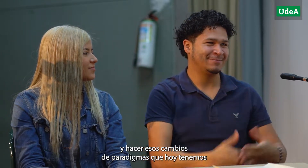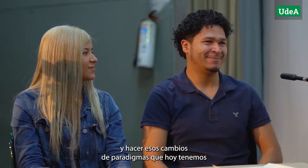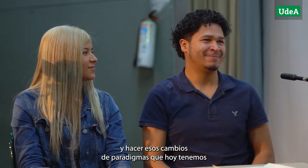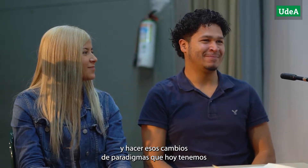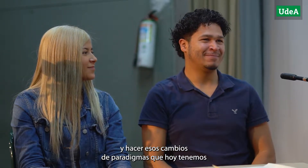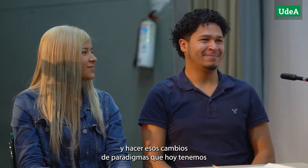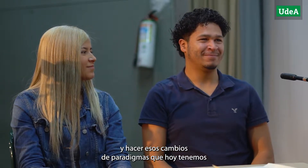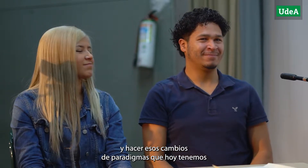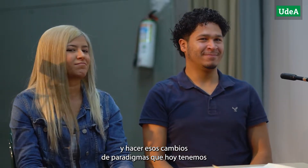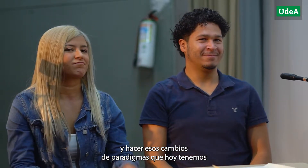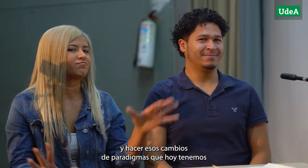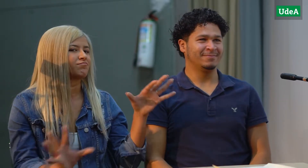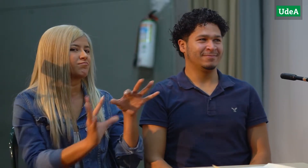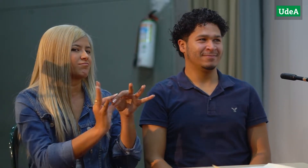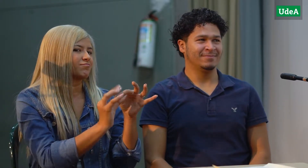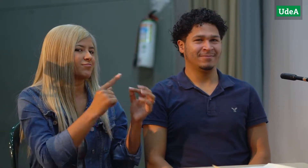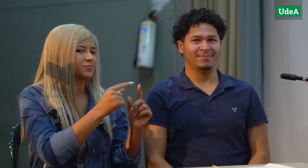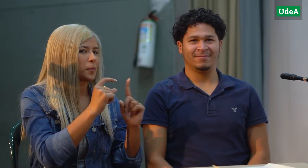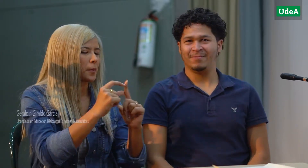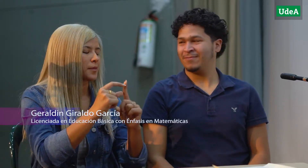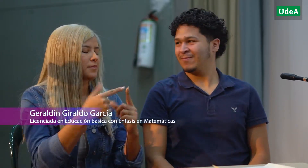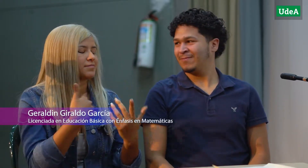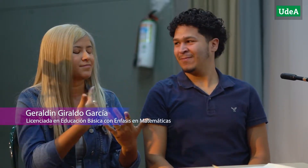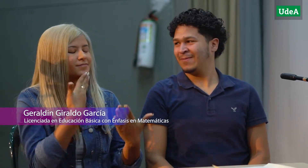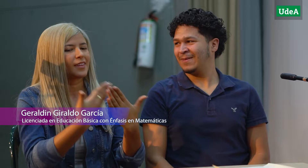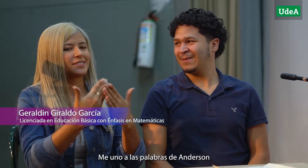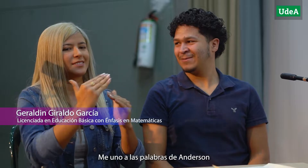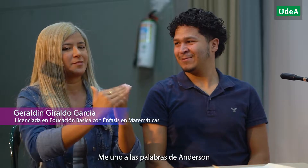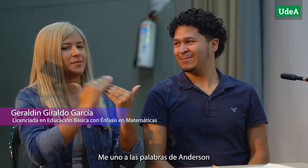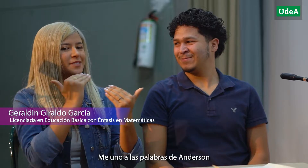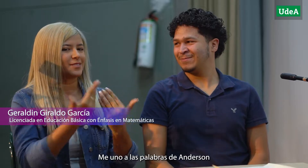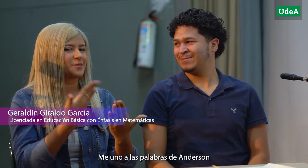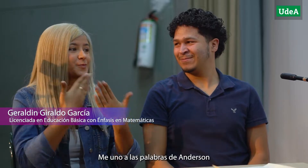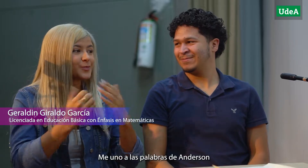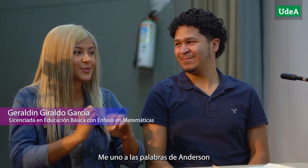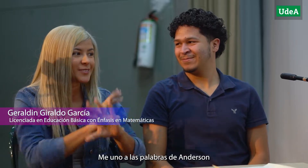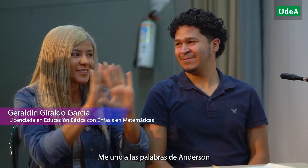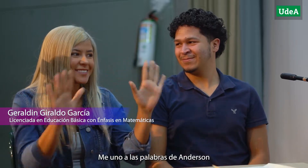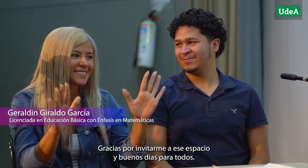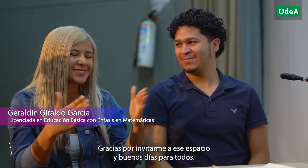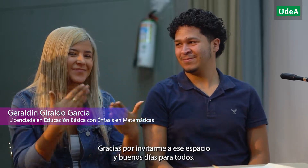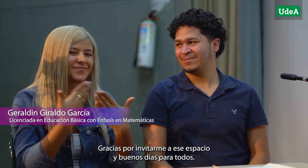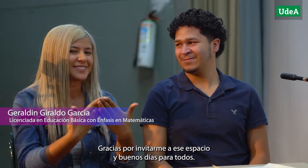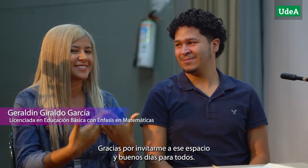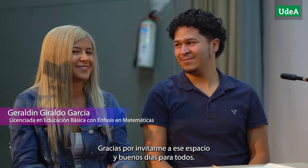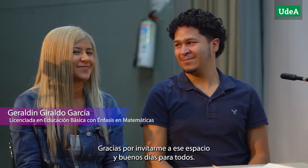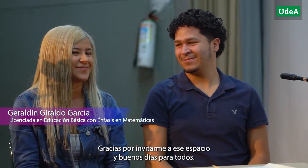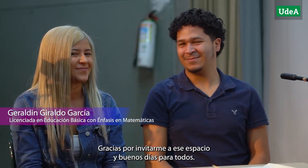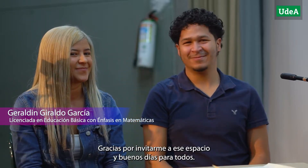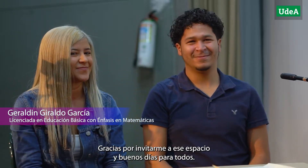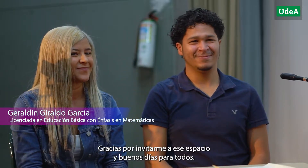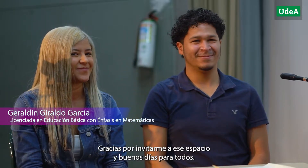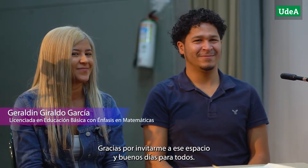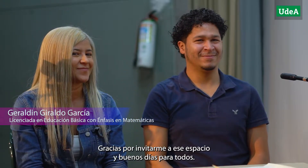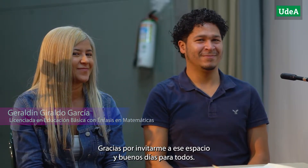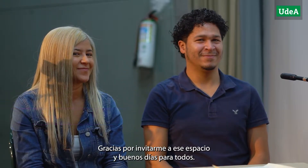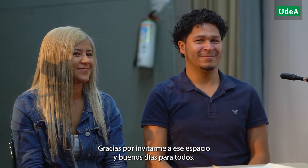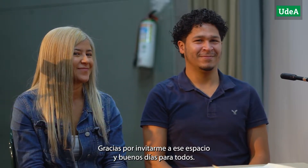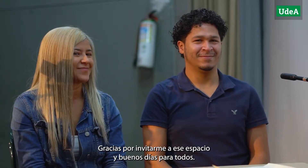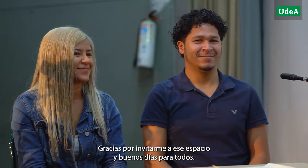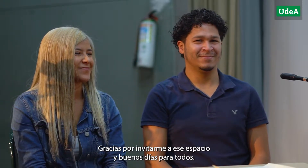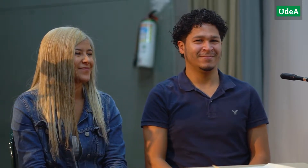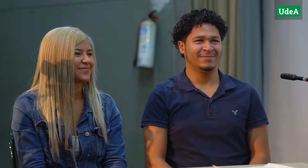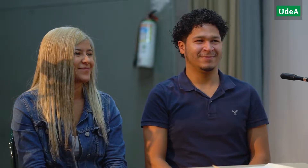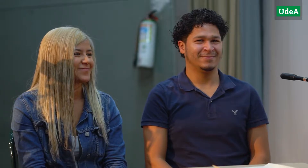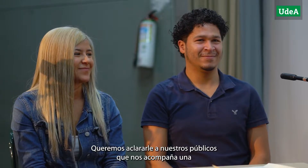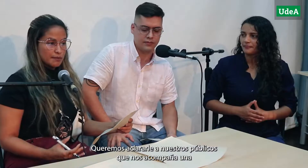cambios de paradigmas que hoy tenemos. Me uno a las palabras de Anderson. Gracias por invitarme a este espacio y buenos días